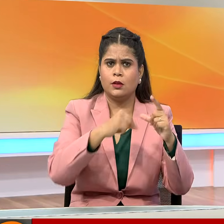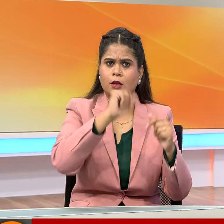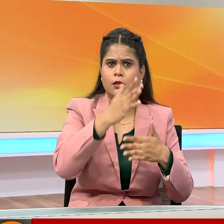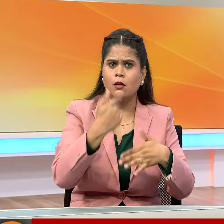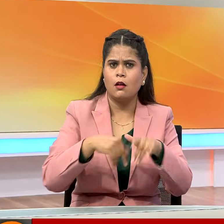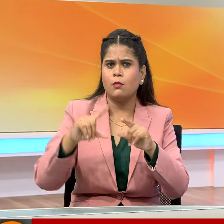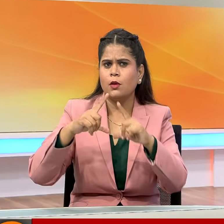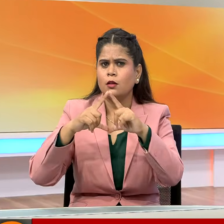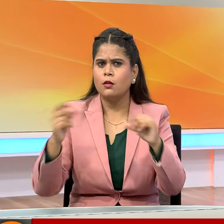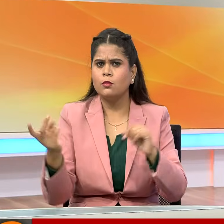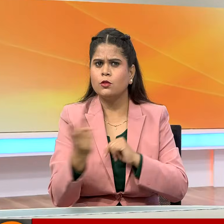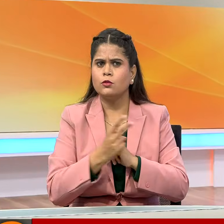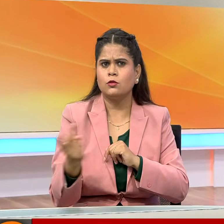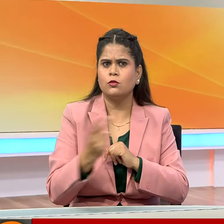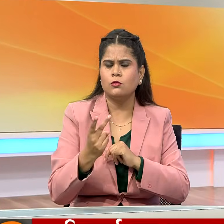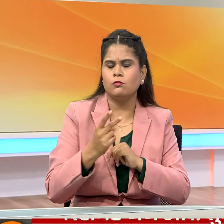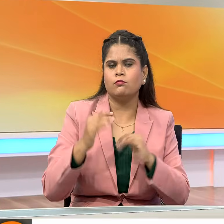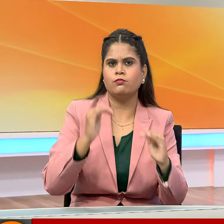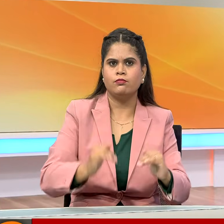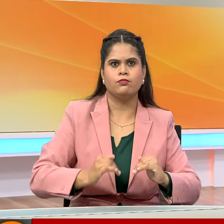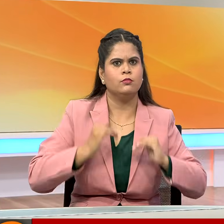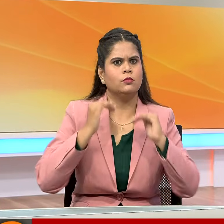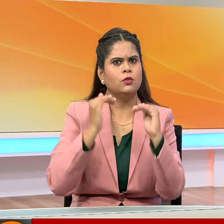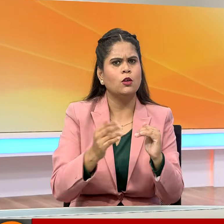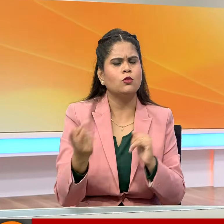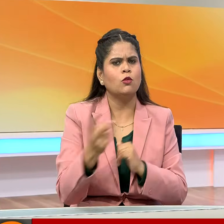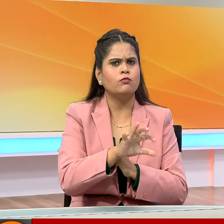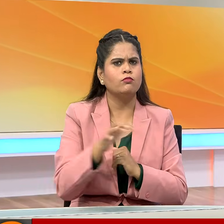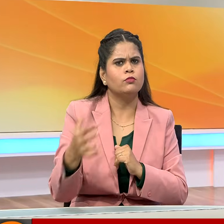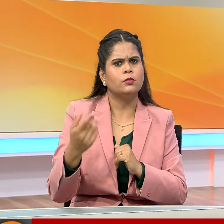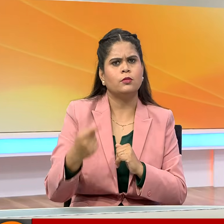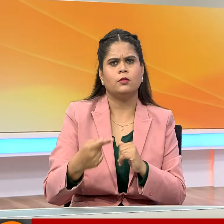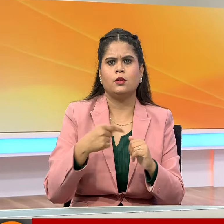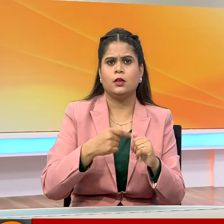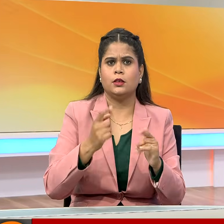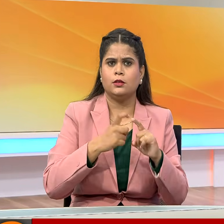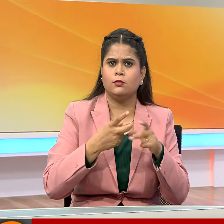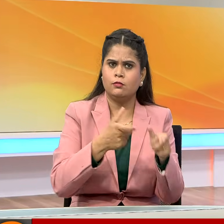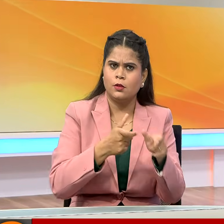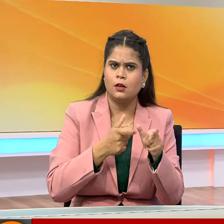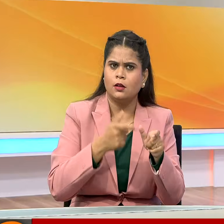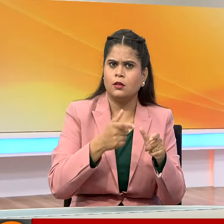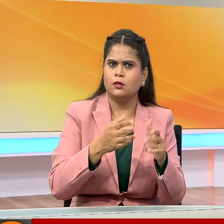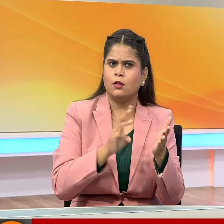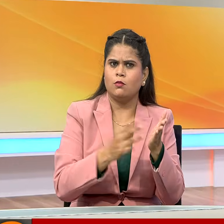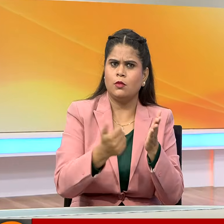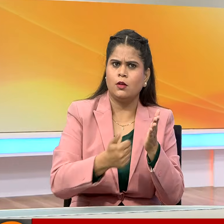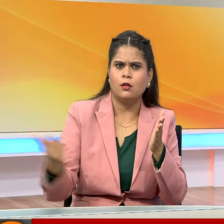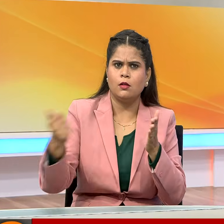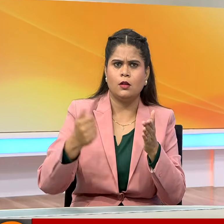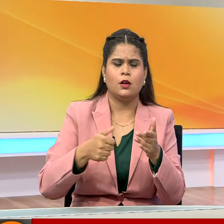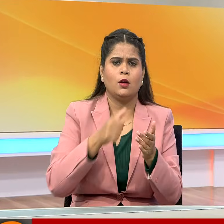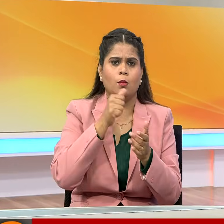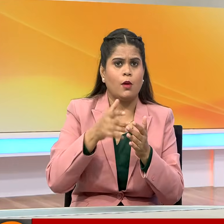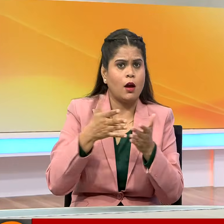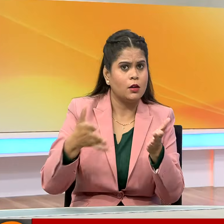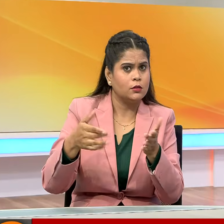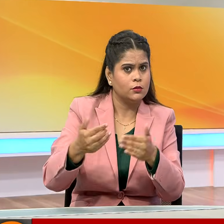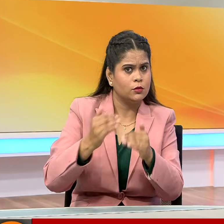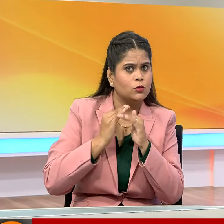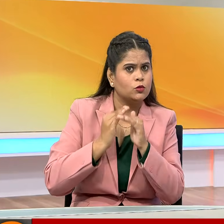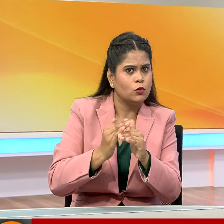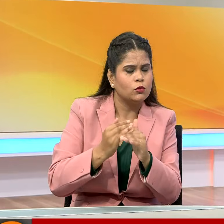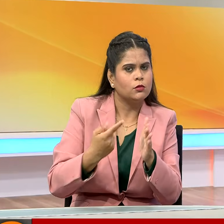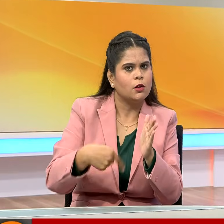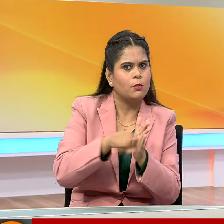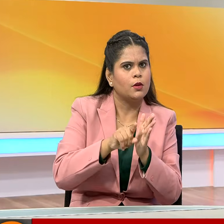की दिशा में एक बड़ा कदम उठाया है। दोनों देशों के रक्षा मंत्रियों की बैठक में समुद्री सुरक्षा समझौते पर हस्ताक्षर किए